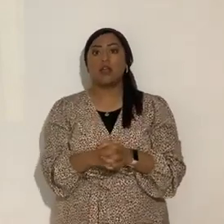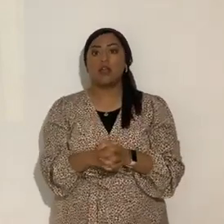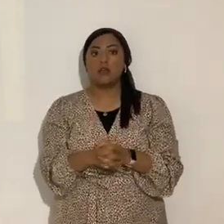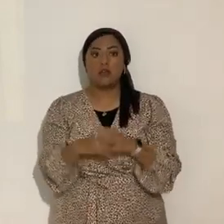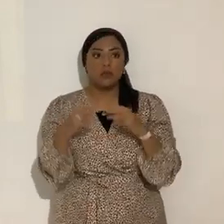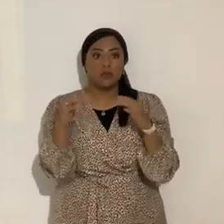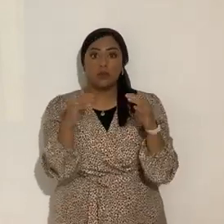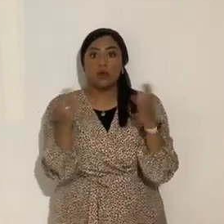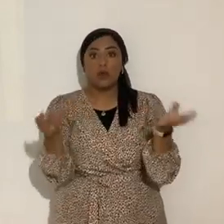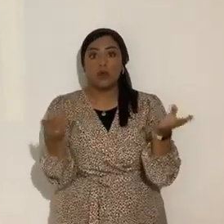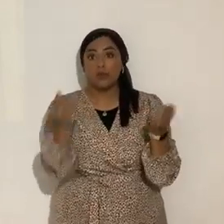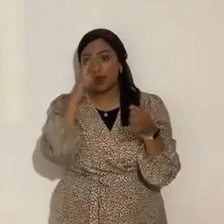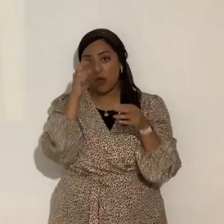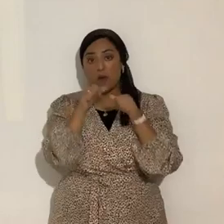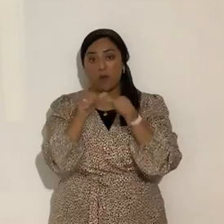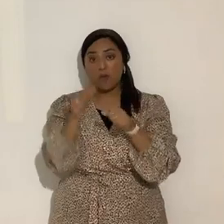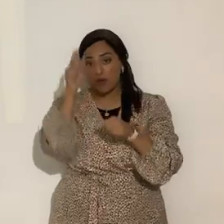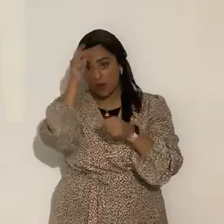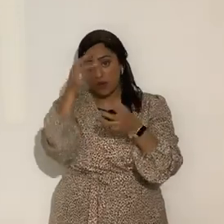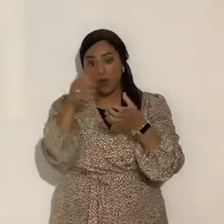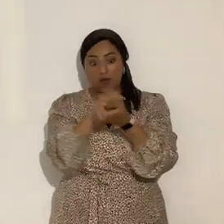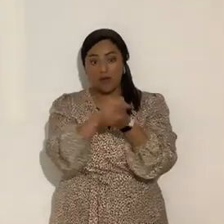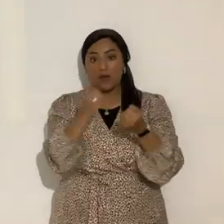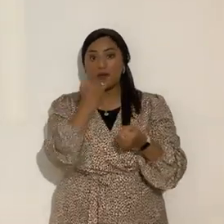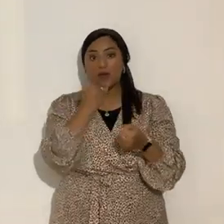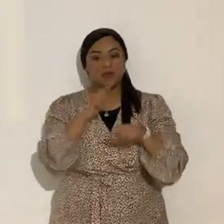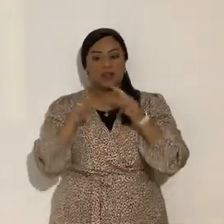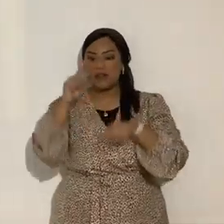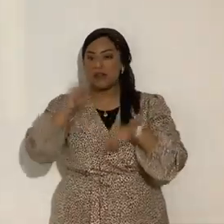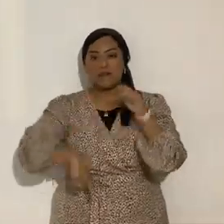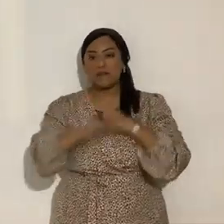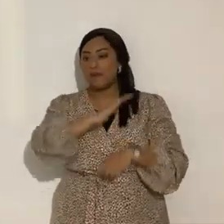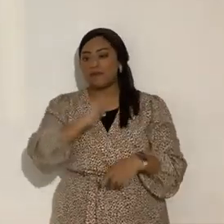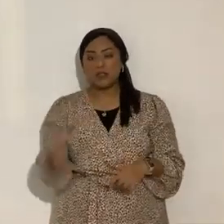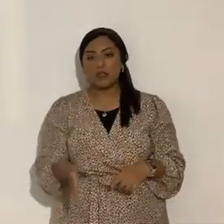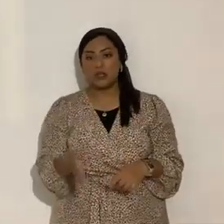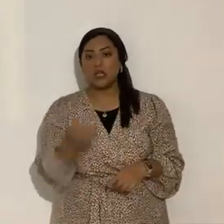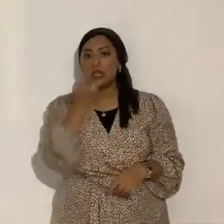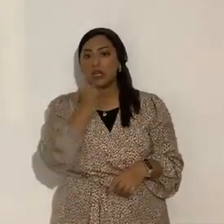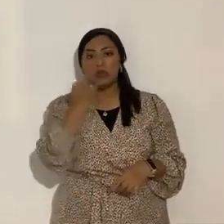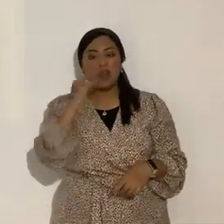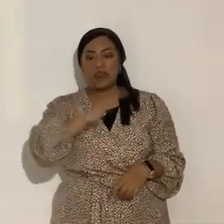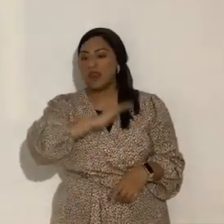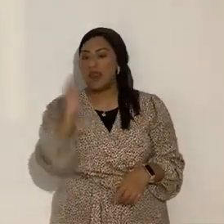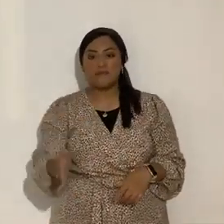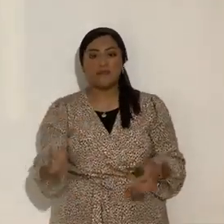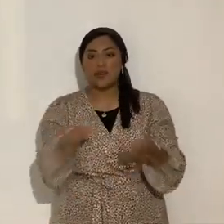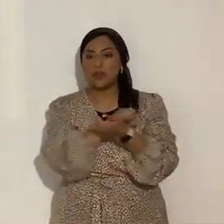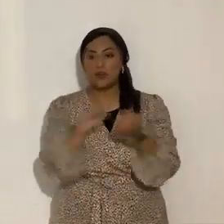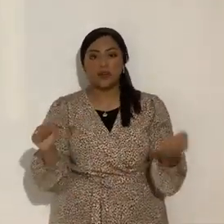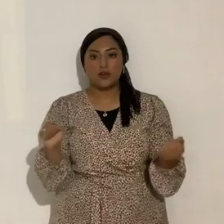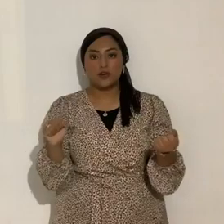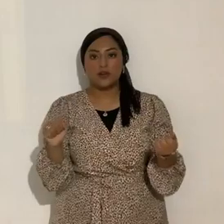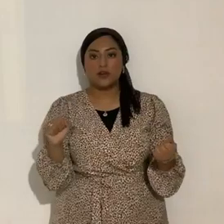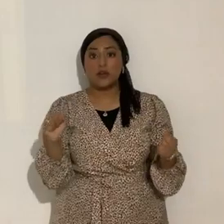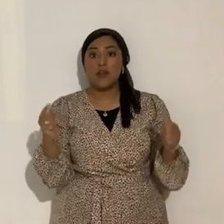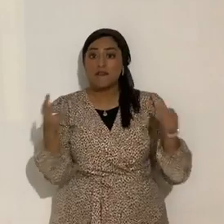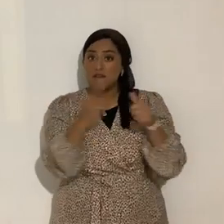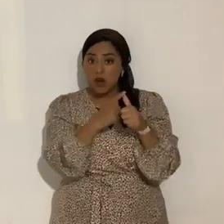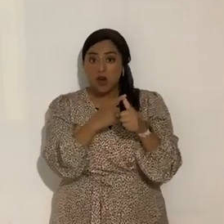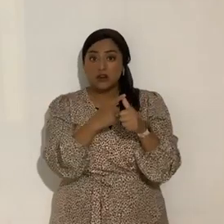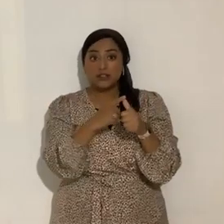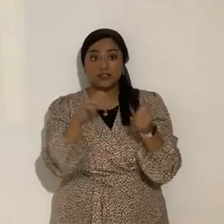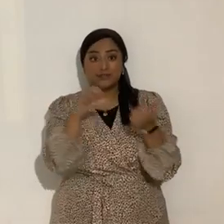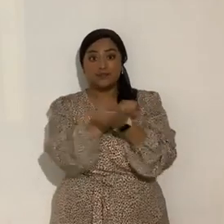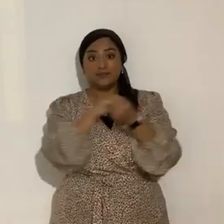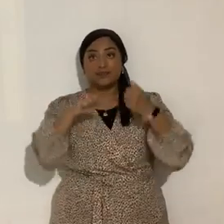es guerra, porque siempre el diablo quiere destruir a Israel, pero no lo logrará. Israel es indestructible. Primero